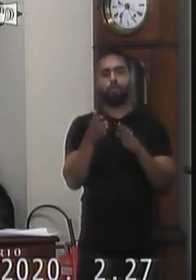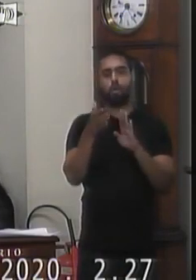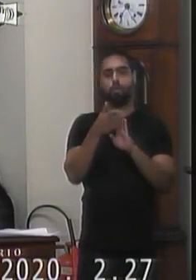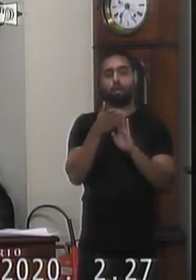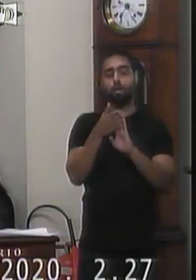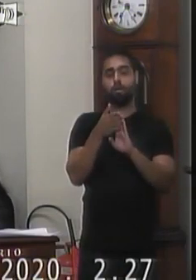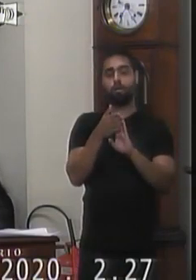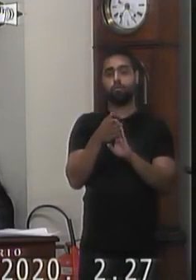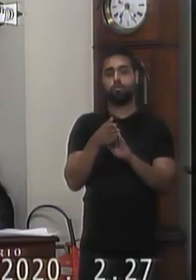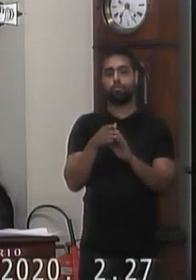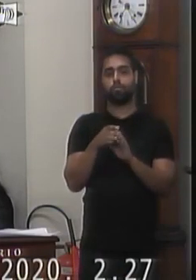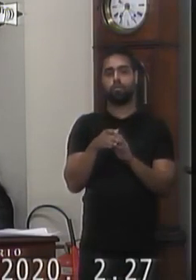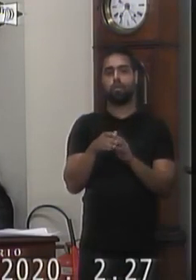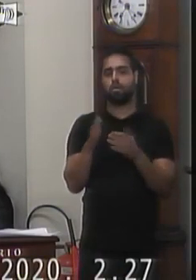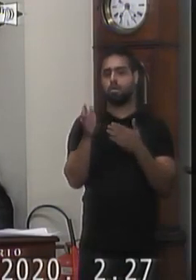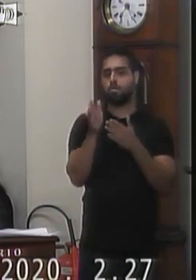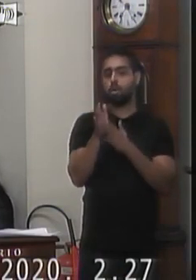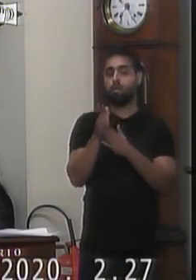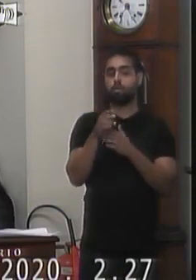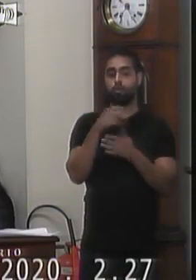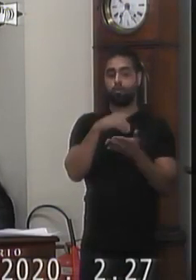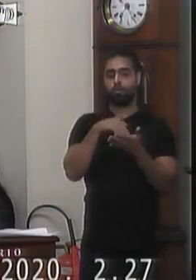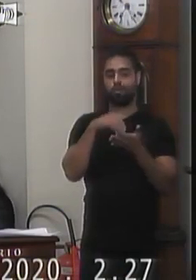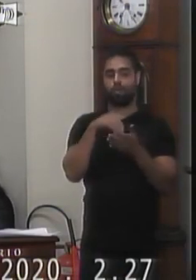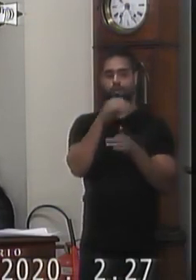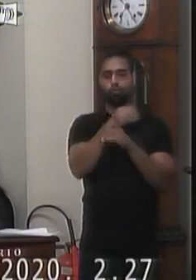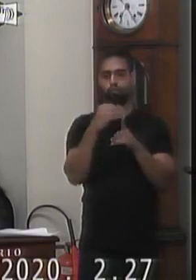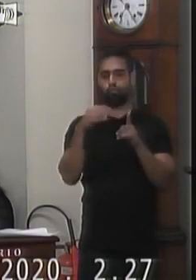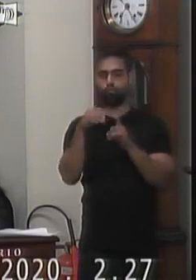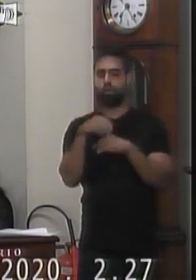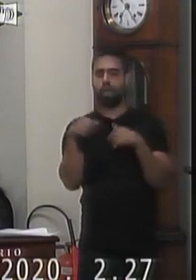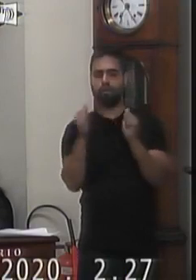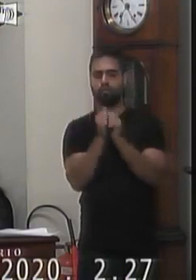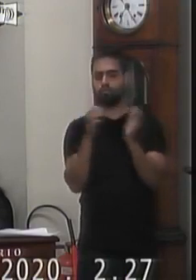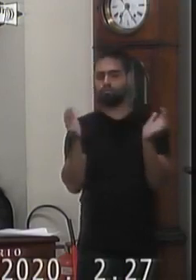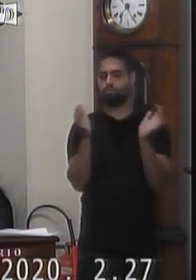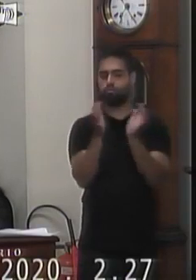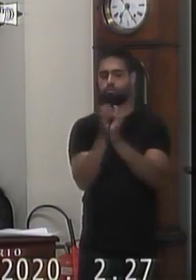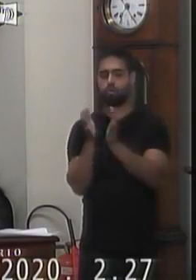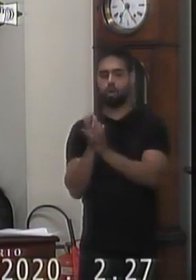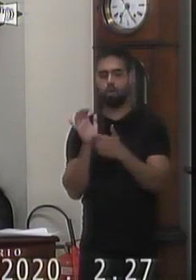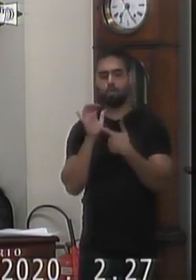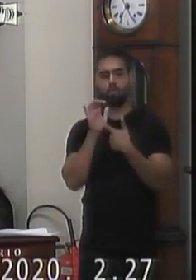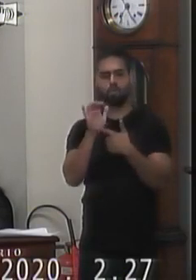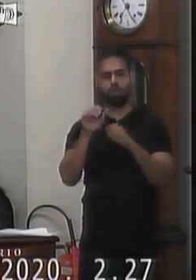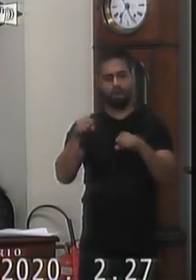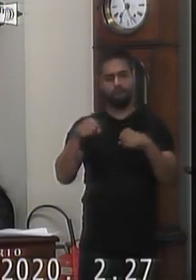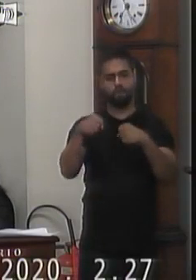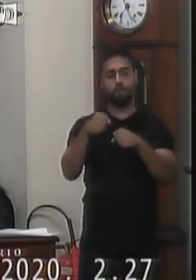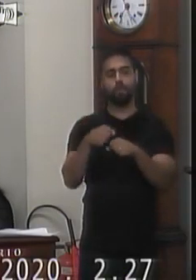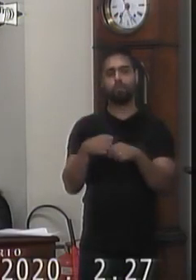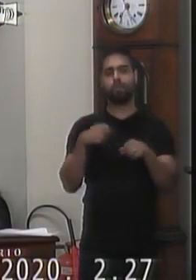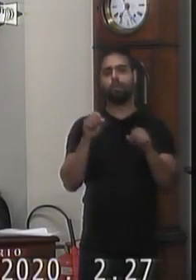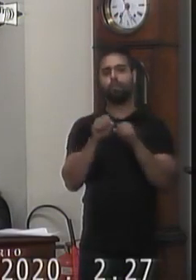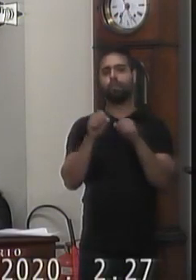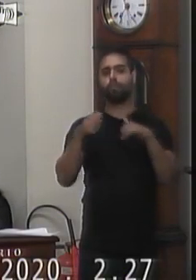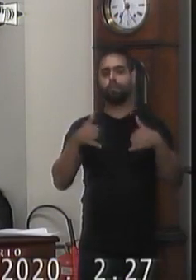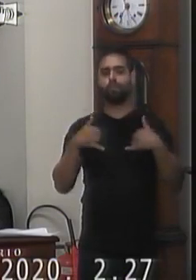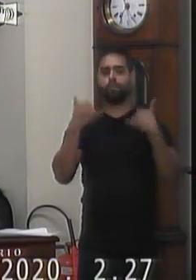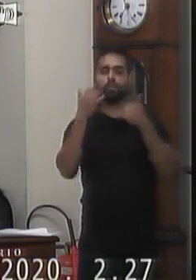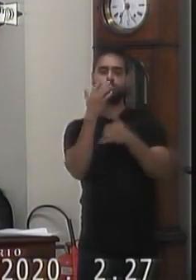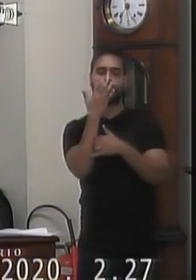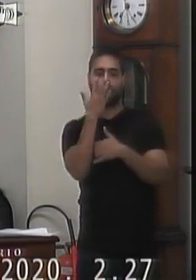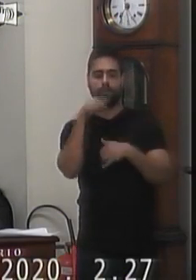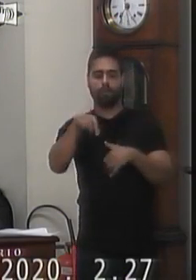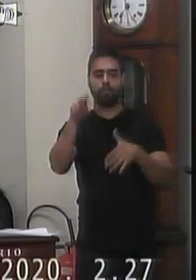plenário a moção de aplausos, parabenizando o secretário de Cultura, que juntamente com toda a sua equipe demonstraram o seu potencial nas festividades